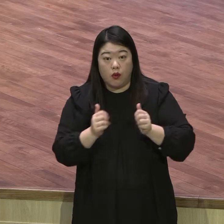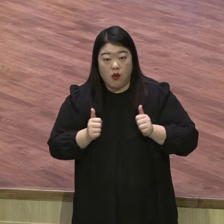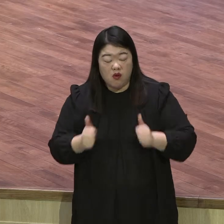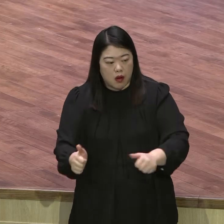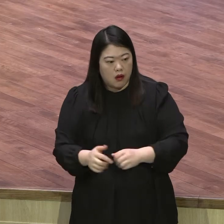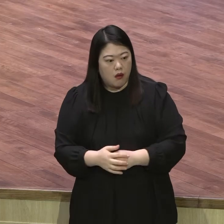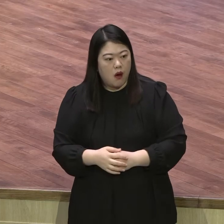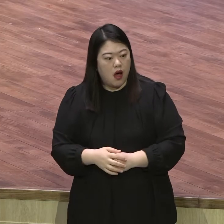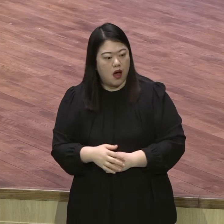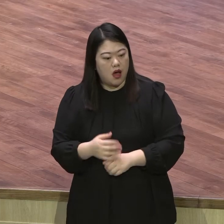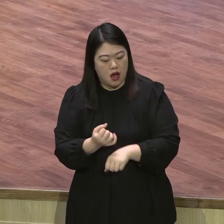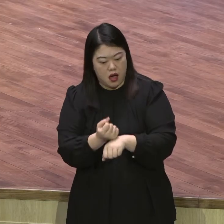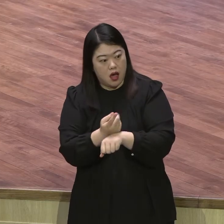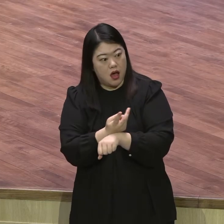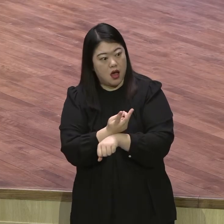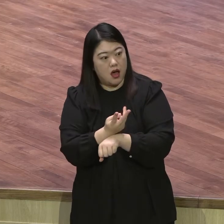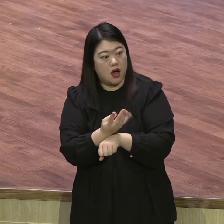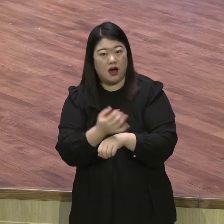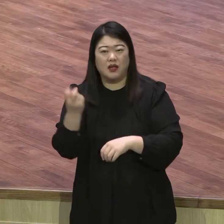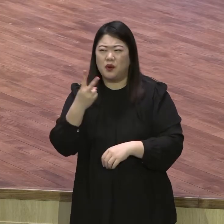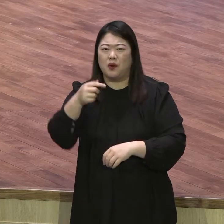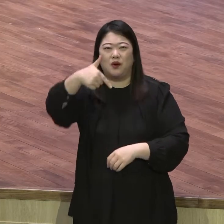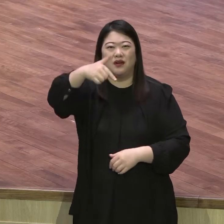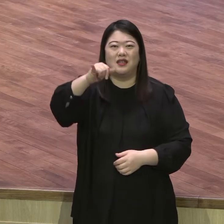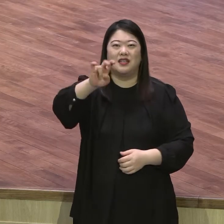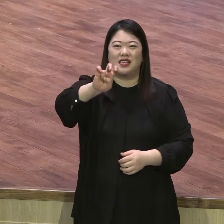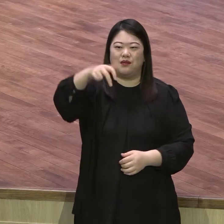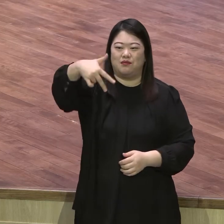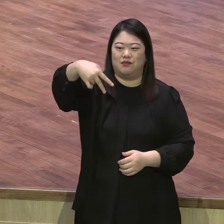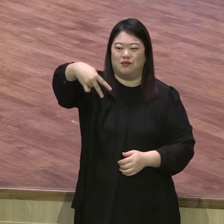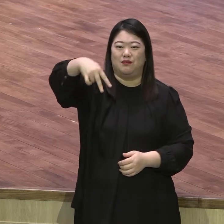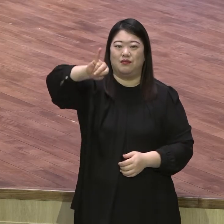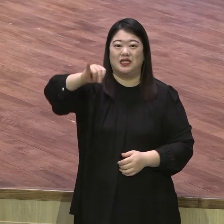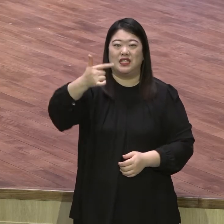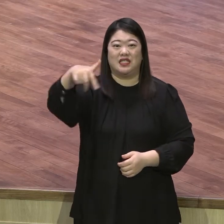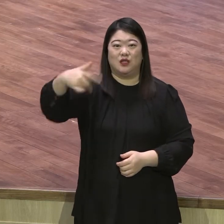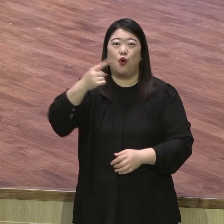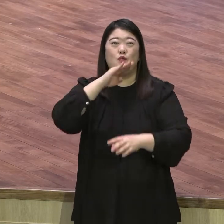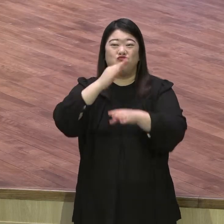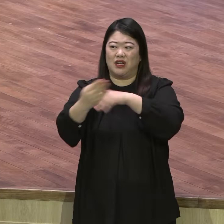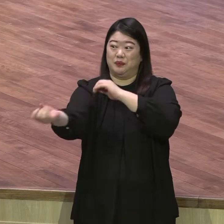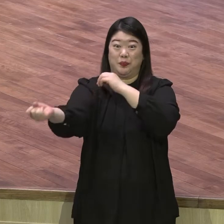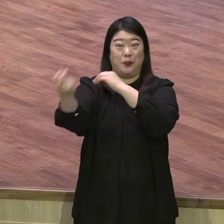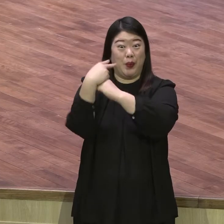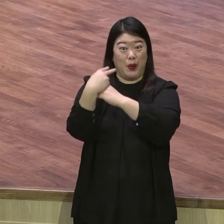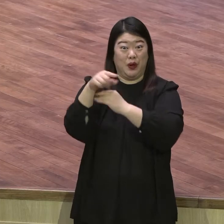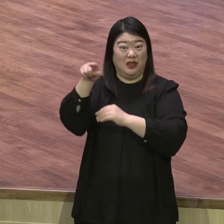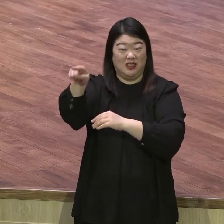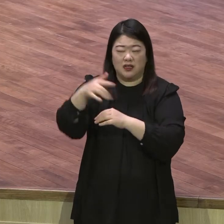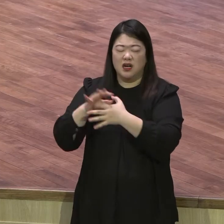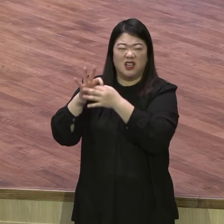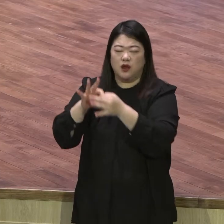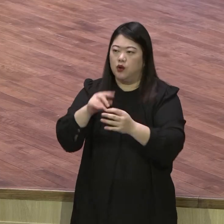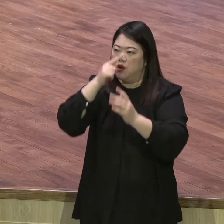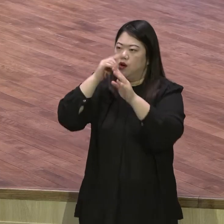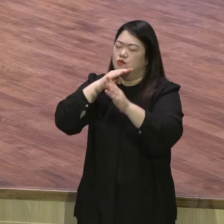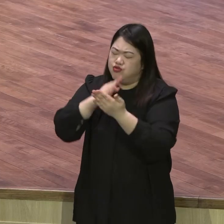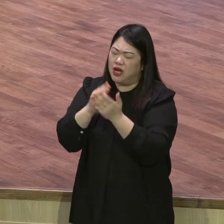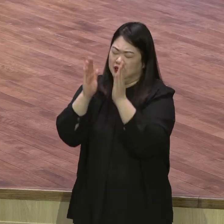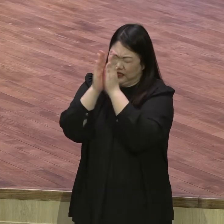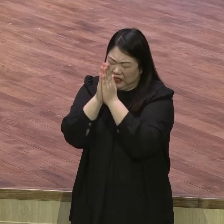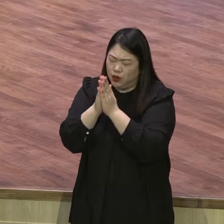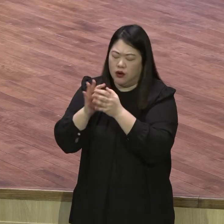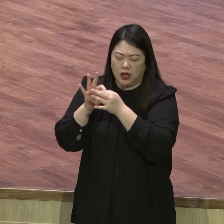막 그 당시에 또 얼마 지나게 또 김신조가 내려왔거든요. 그런데 막 더 막 북한을 위해서 기도하고 전 세계 선교사들